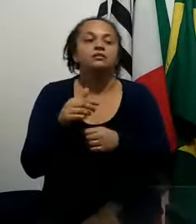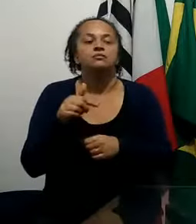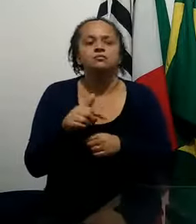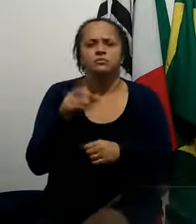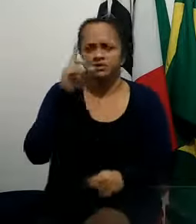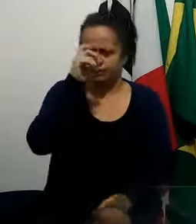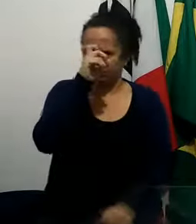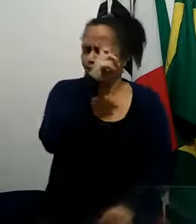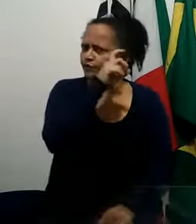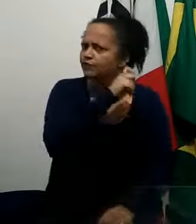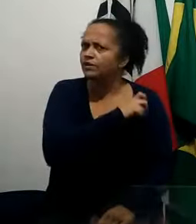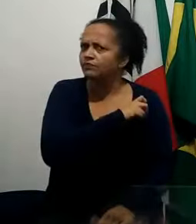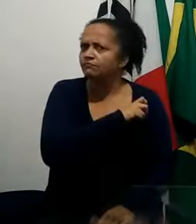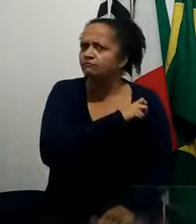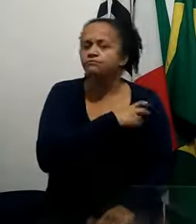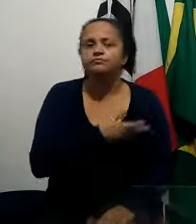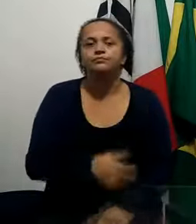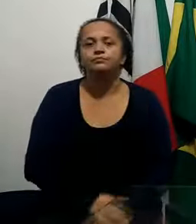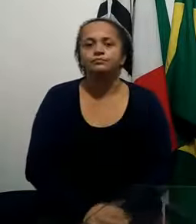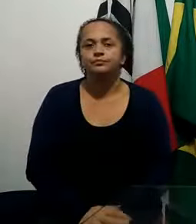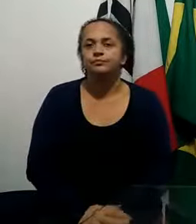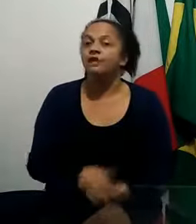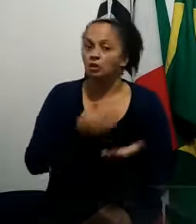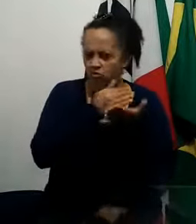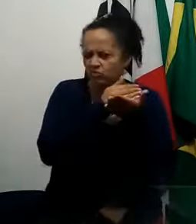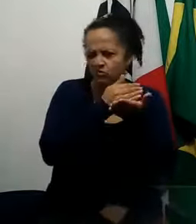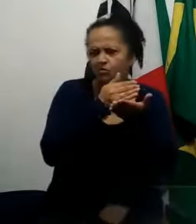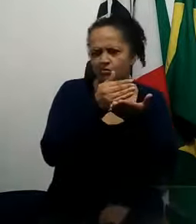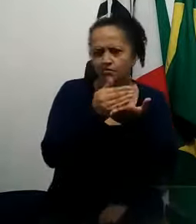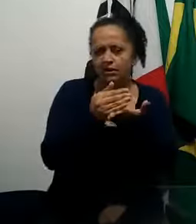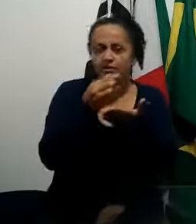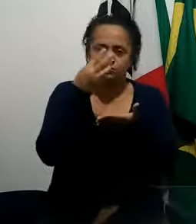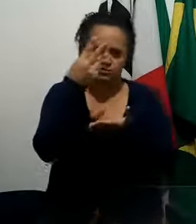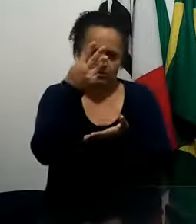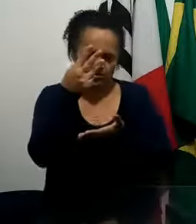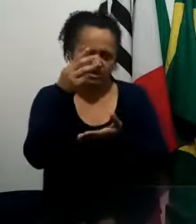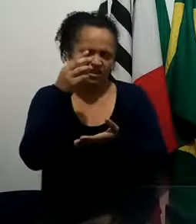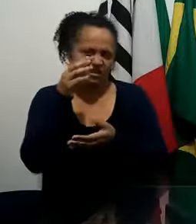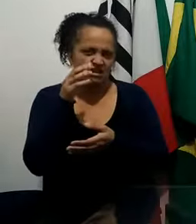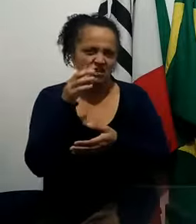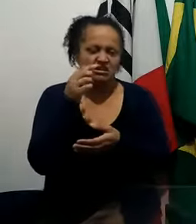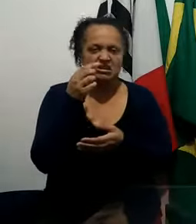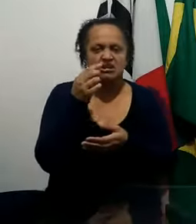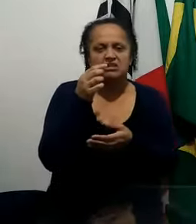tribulação. Nos primeiros 3 anos e meio, na metade dos primeiros